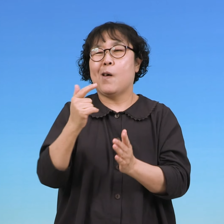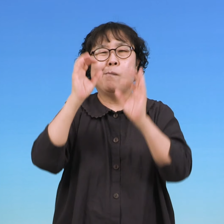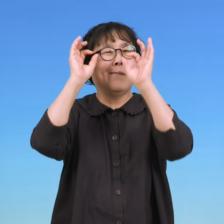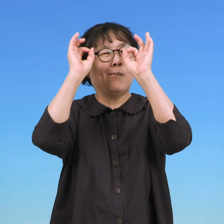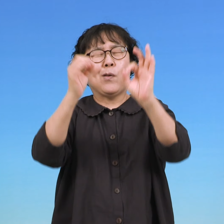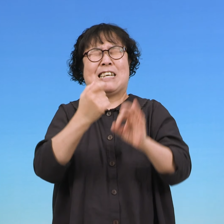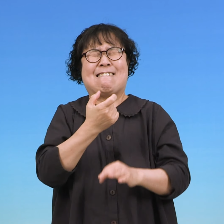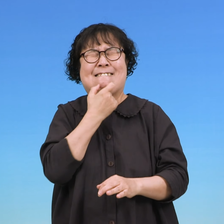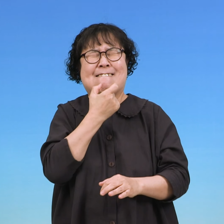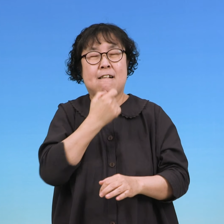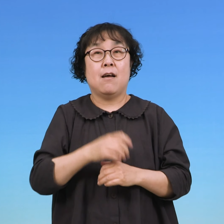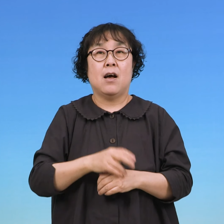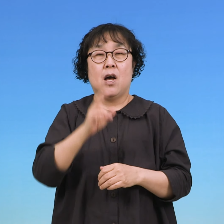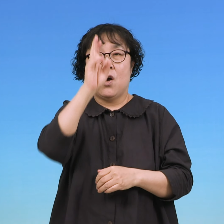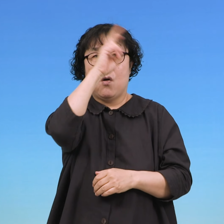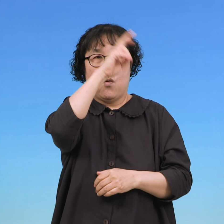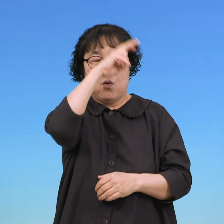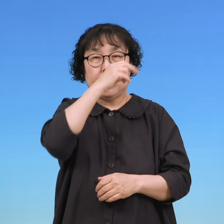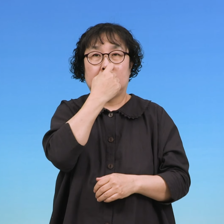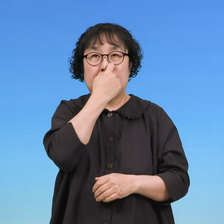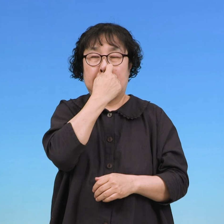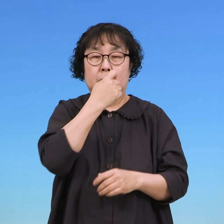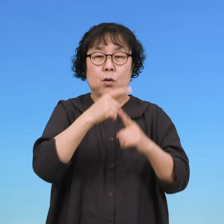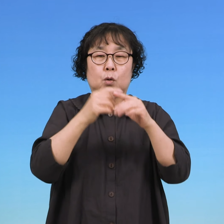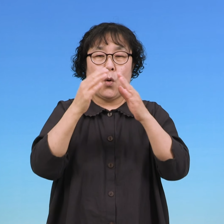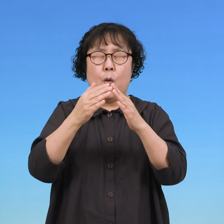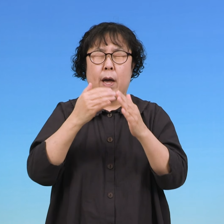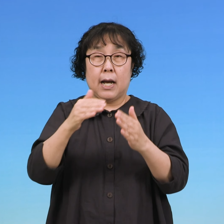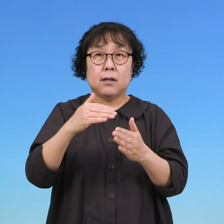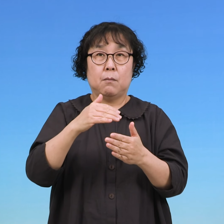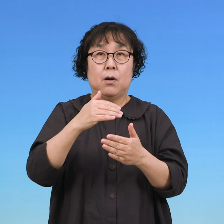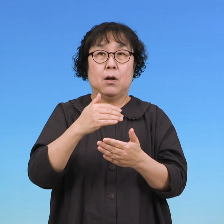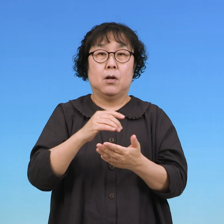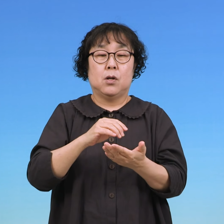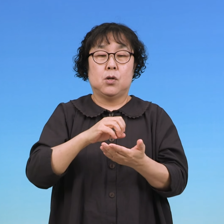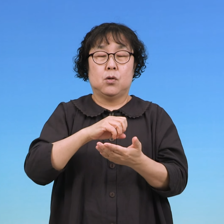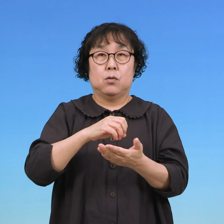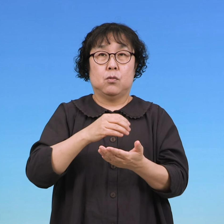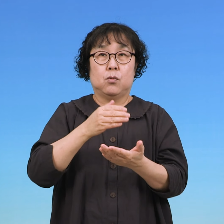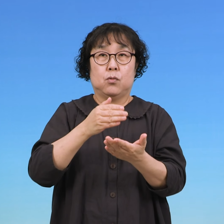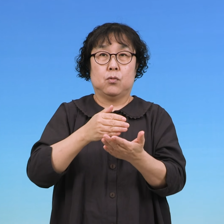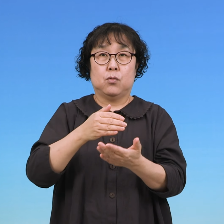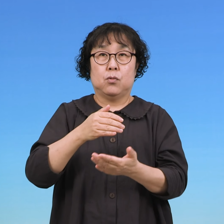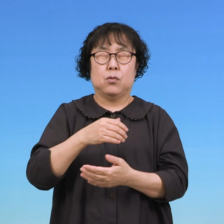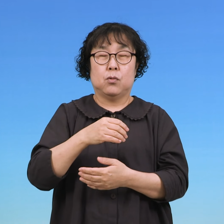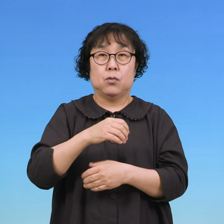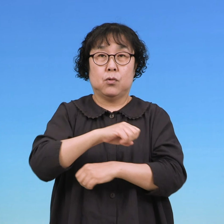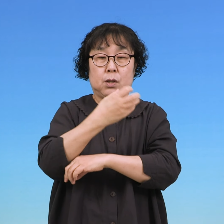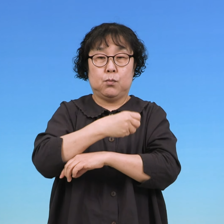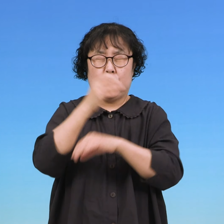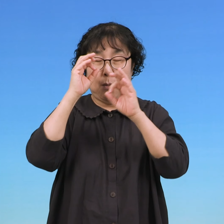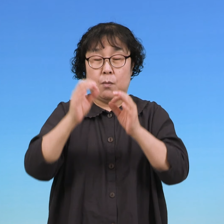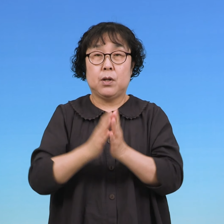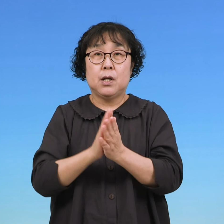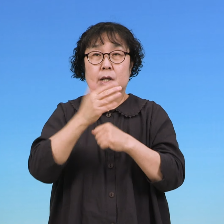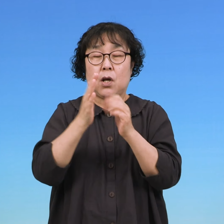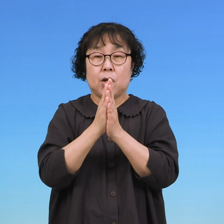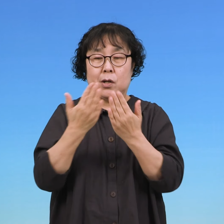보기 싫고 또 보기 싫은 게요, 오전에 교회 가가지고 꼭 그 뉴스에 보면은 성경책을 예배 드릴 때도 이렇게 하고